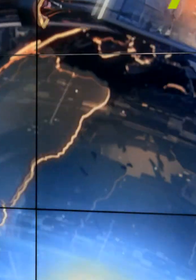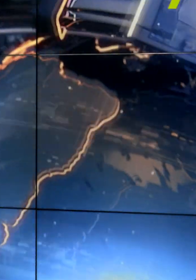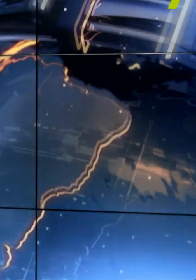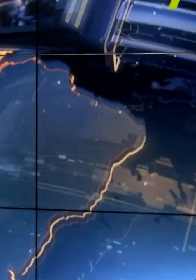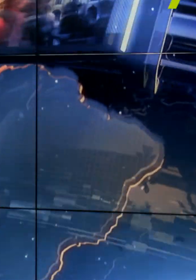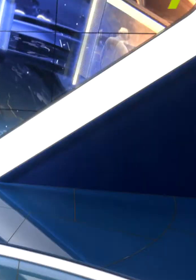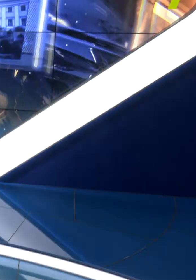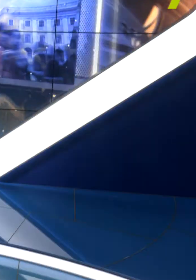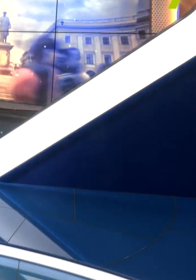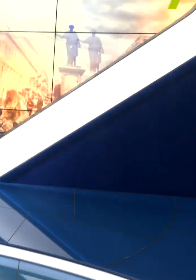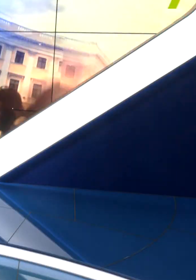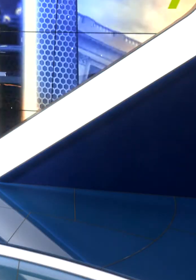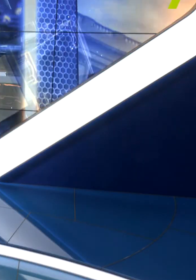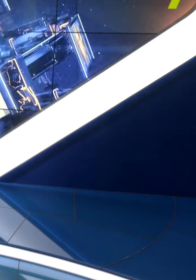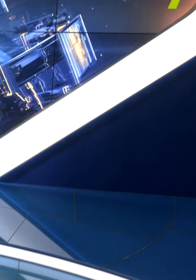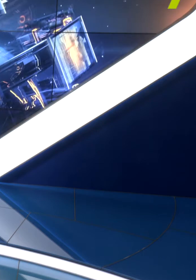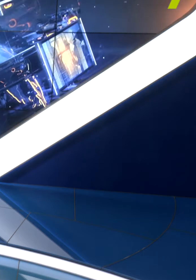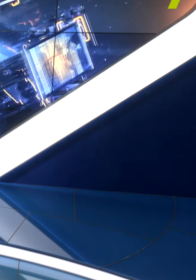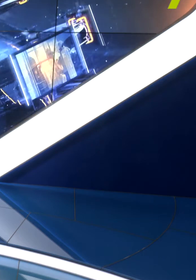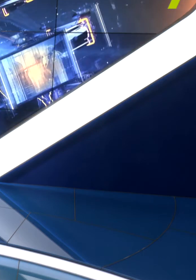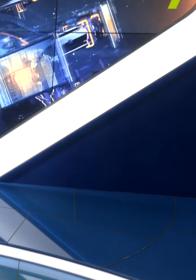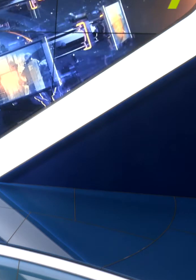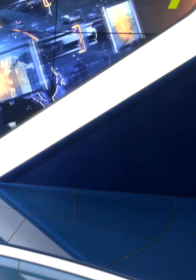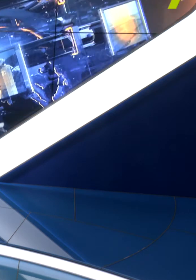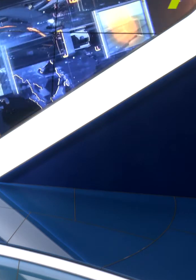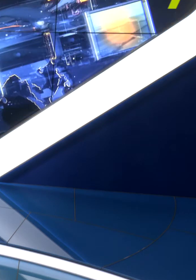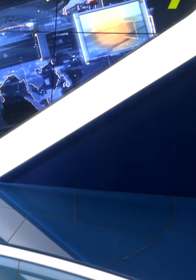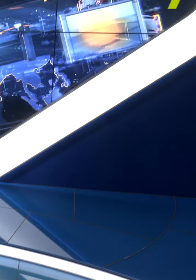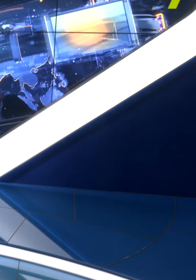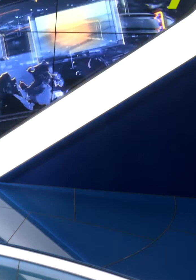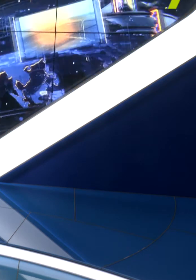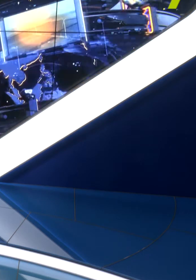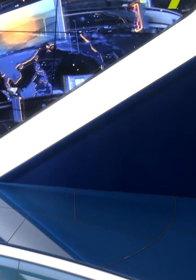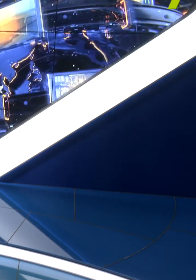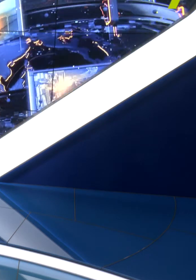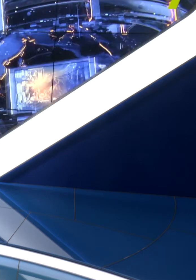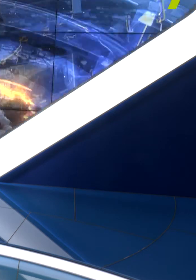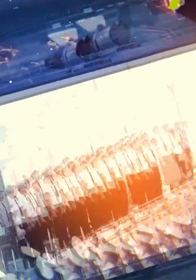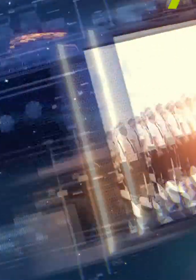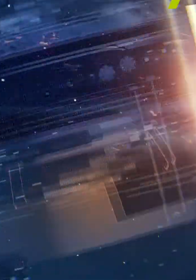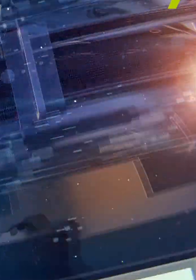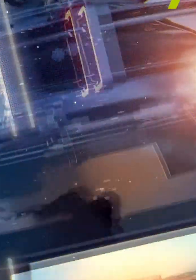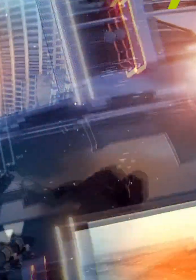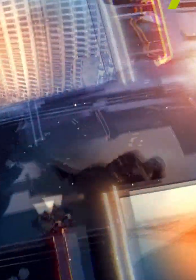Поки ми чекаємо зв'язку з Вікторією Кеосе, походимо на невелику рекламу. Залишайтеся з нами.